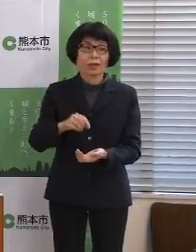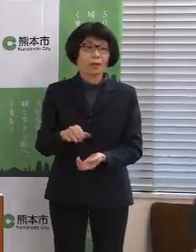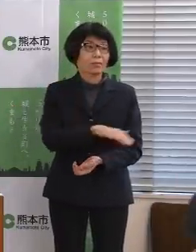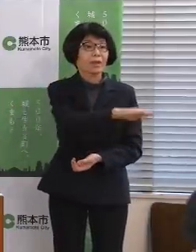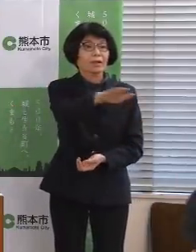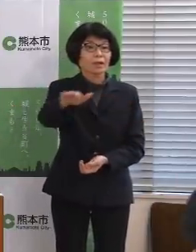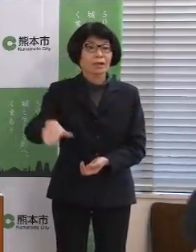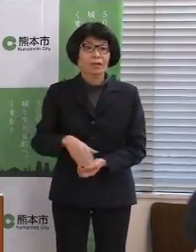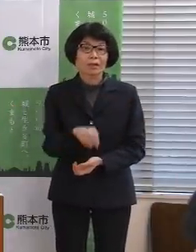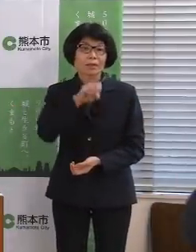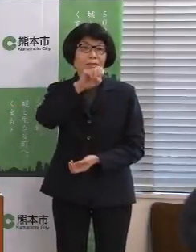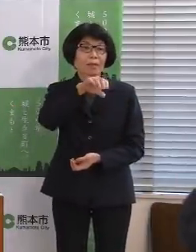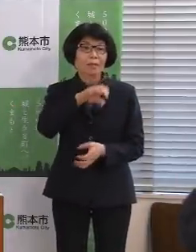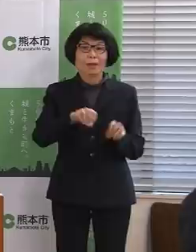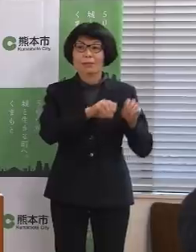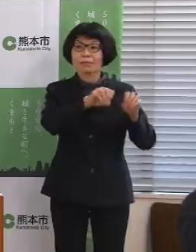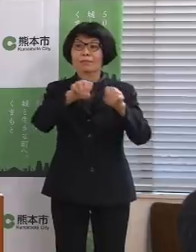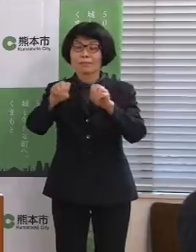沫感染、